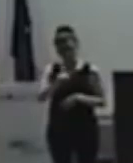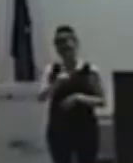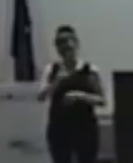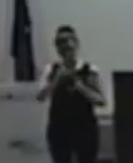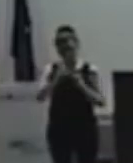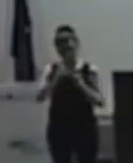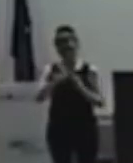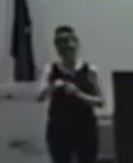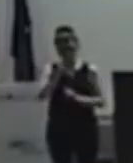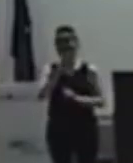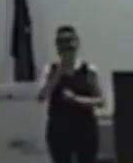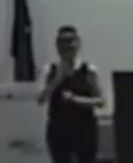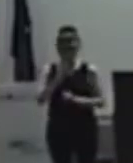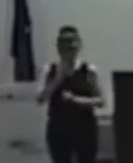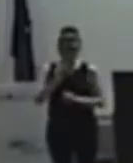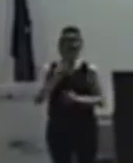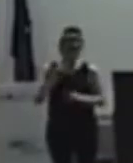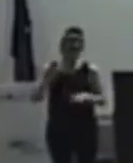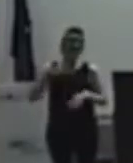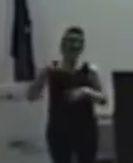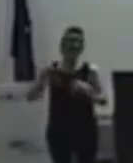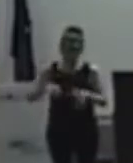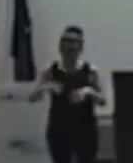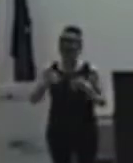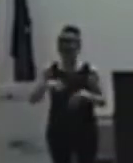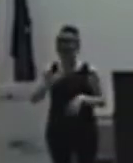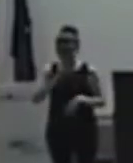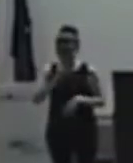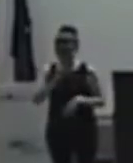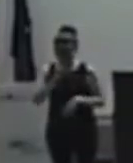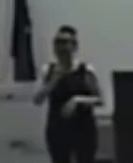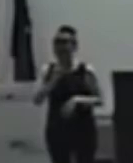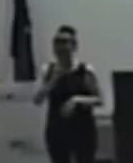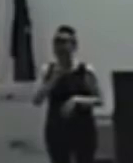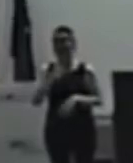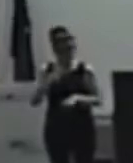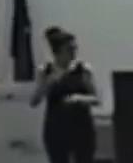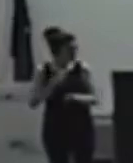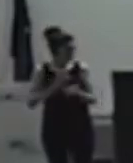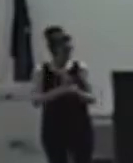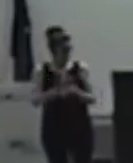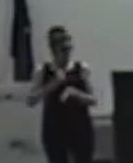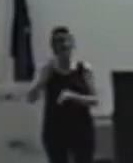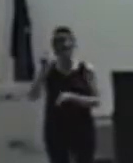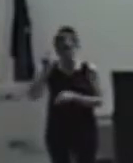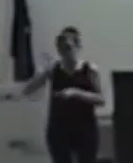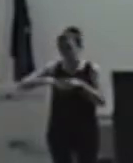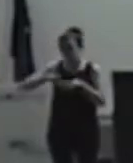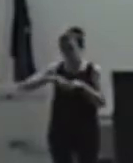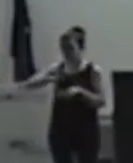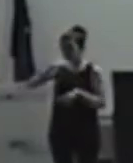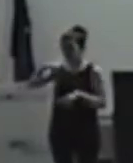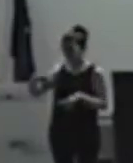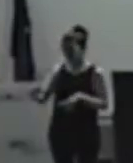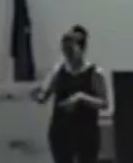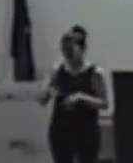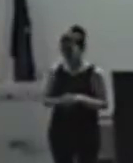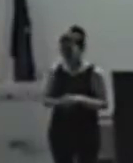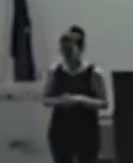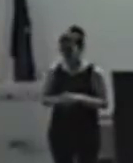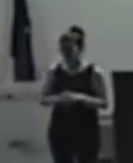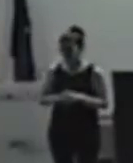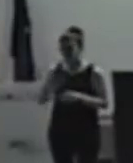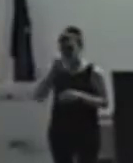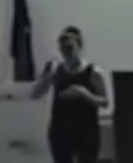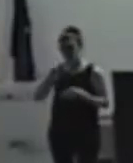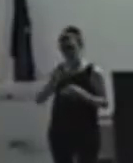nos manejamos en tierras fangosas, a mi modo de ver. Yo creo que aquí la clave está en los resultados que obtenemos. Aunque realmente en el